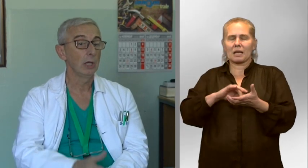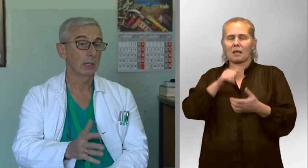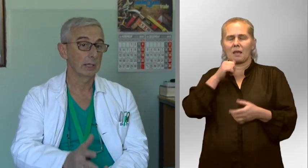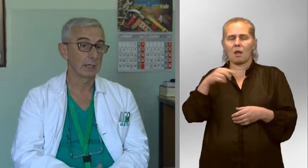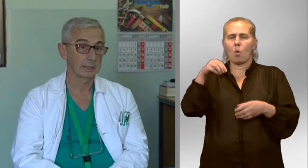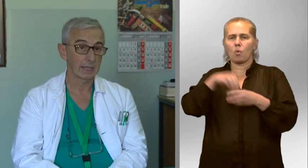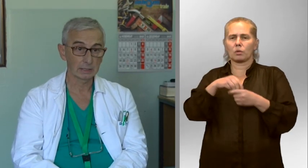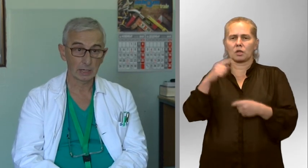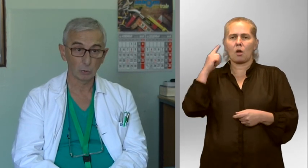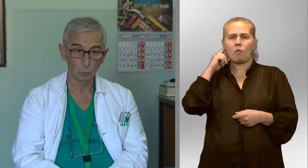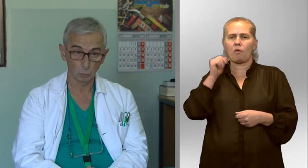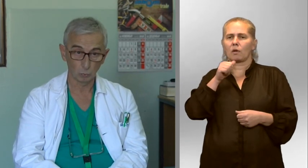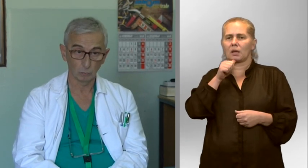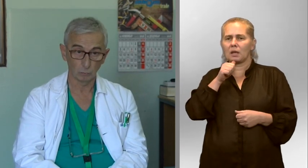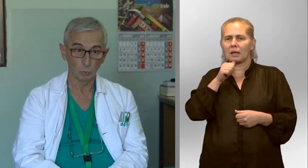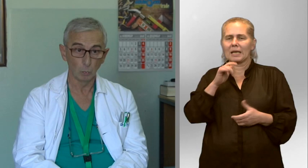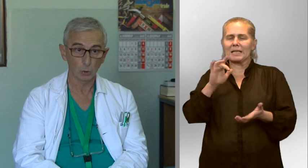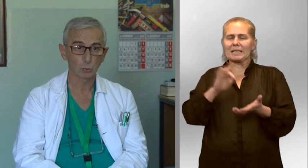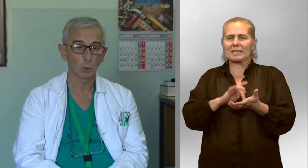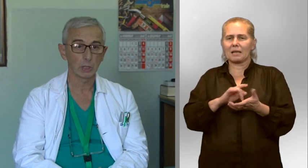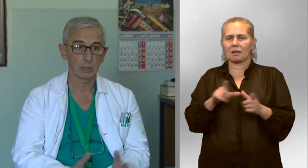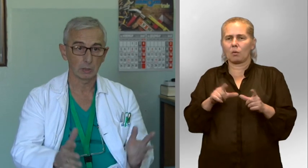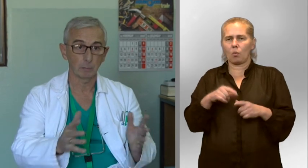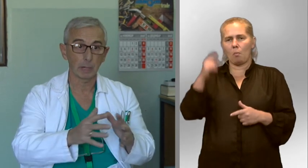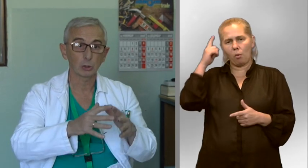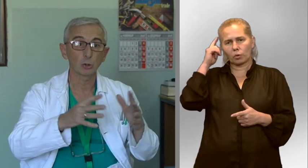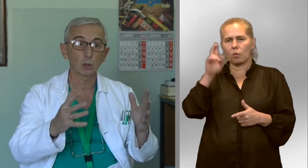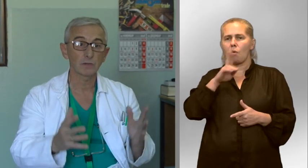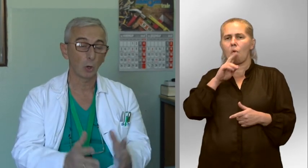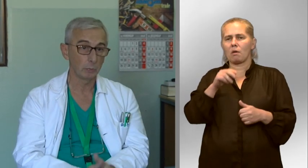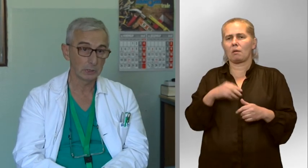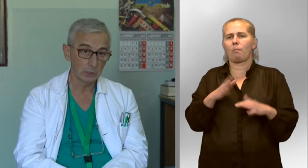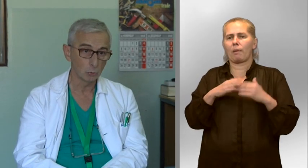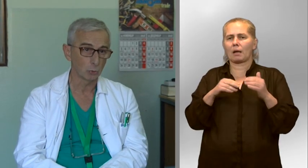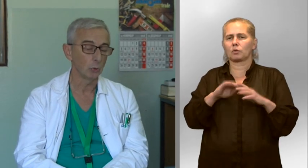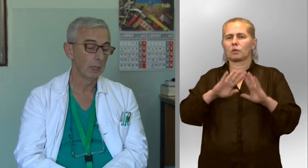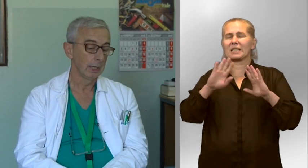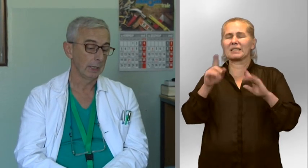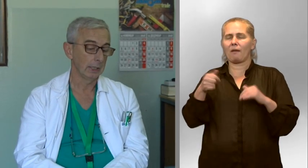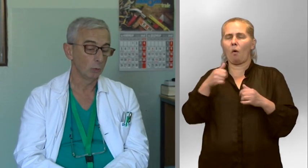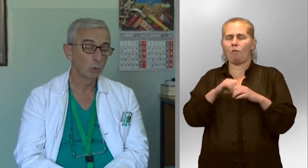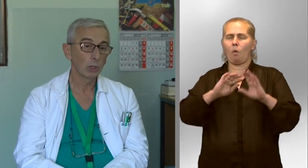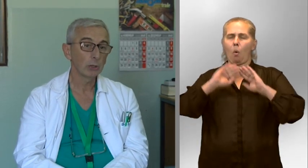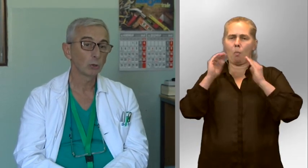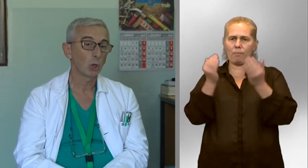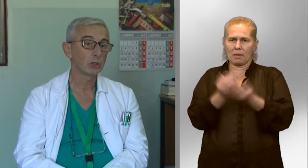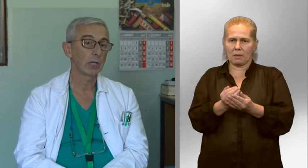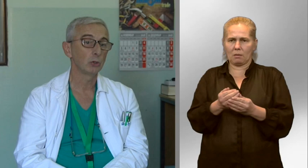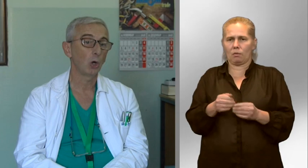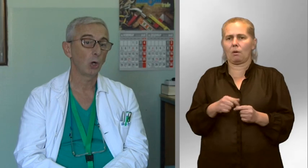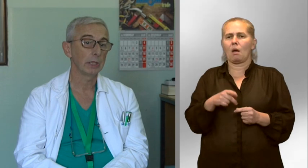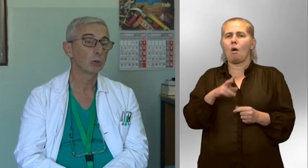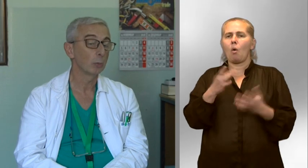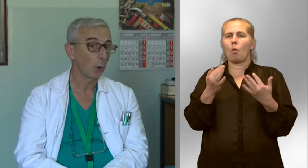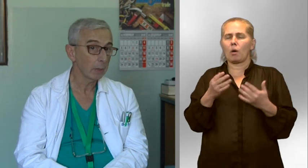naravno centre u mozgu koji praktično to sve objedinjuju. Ukoliko dođe